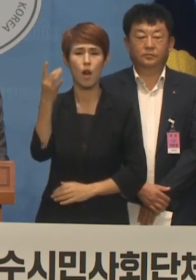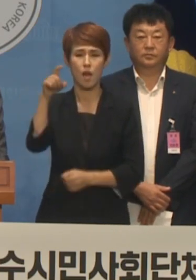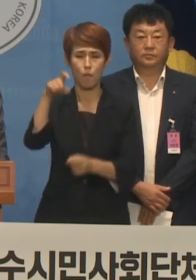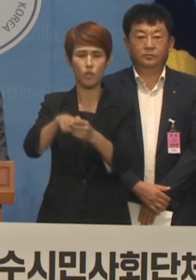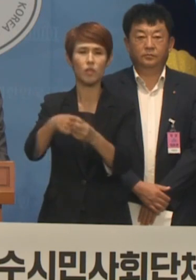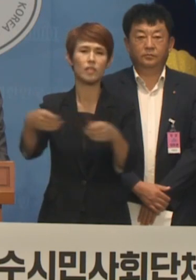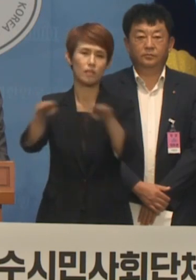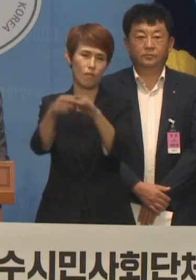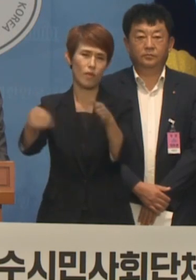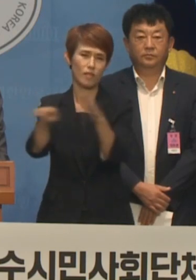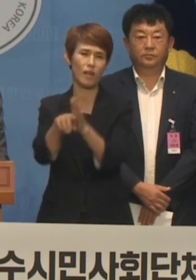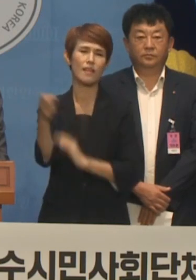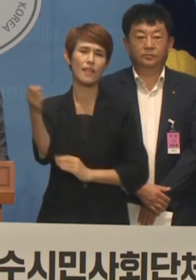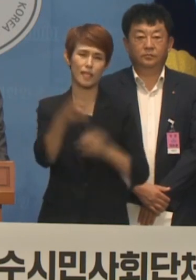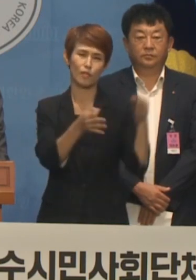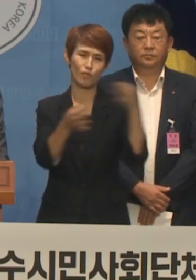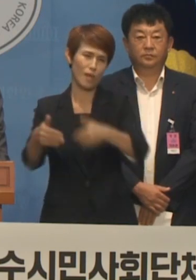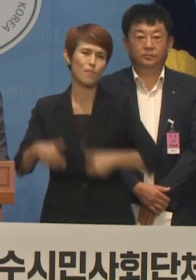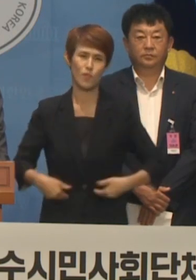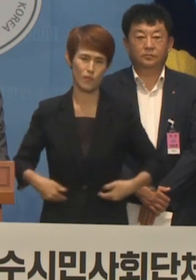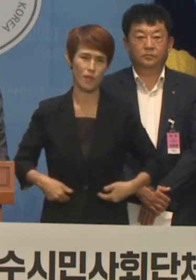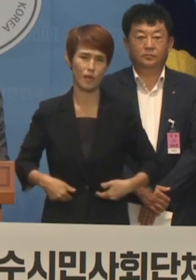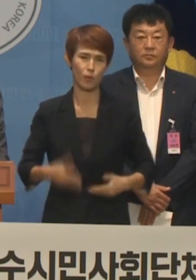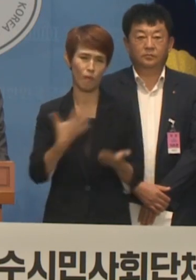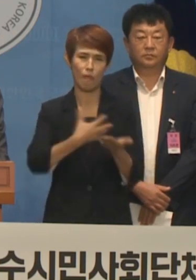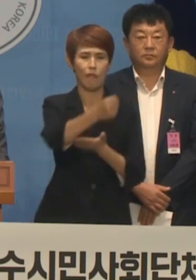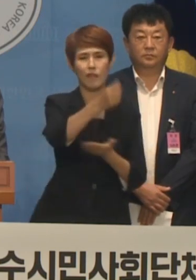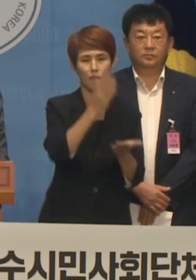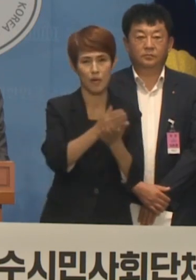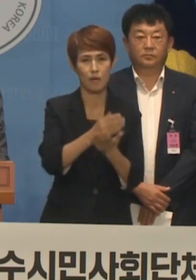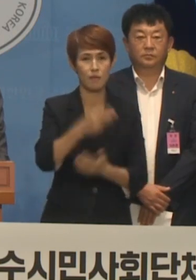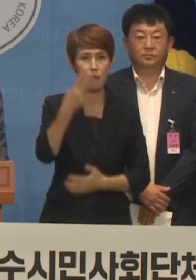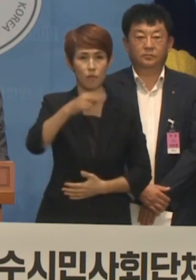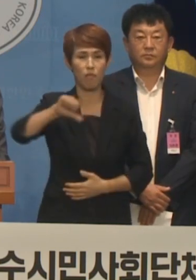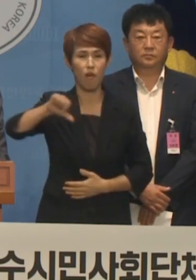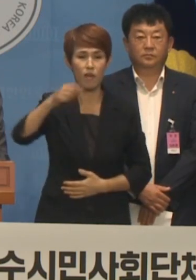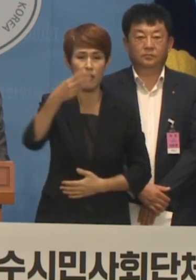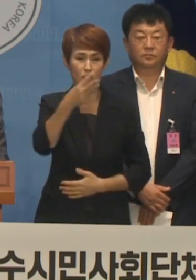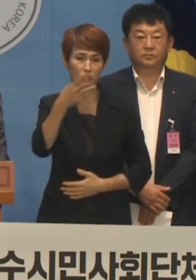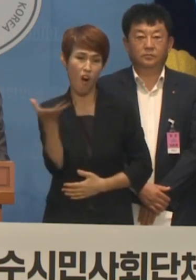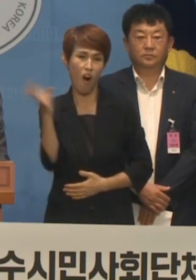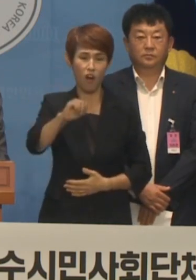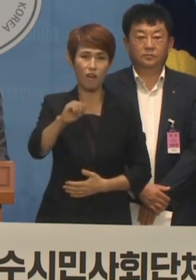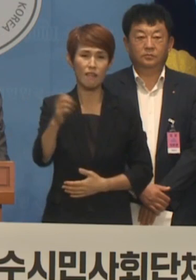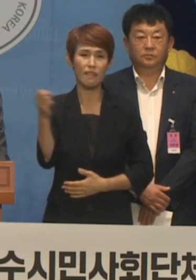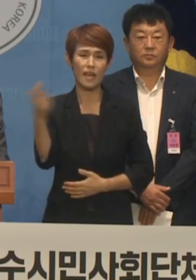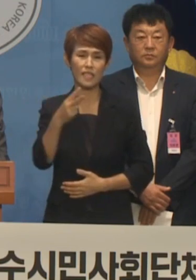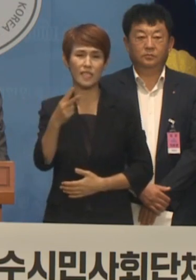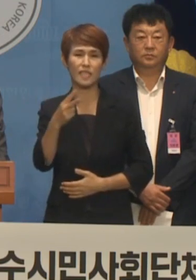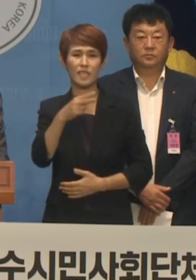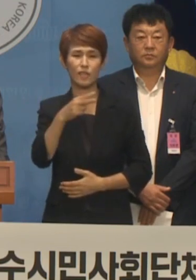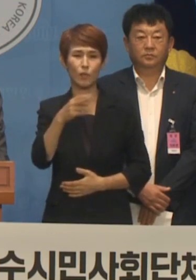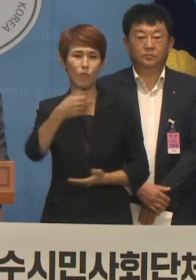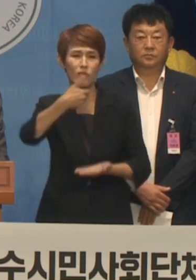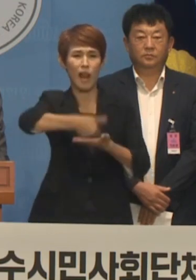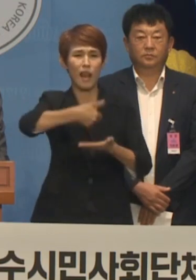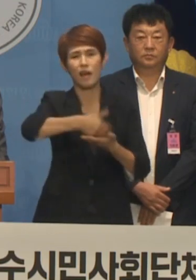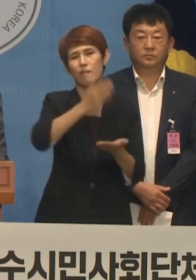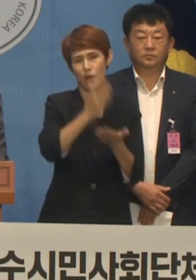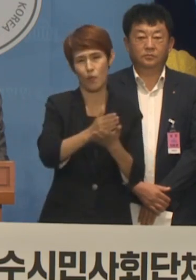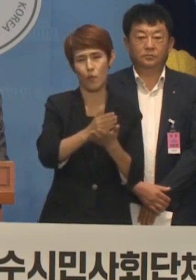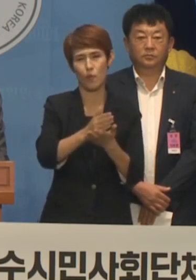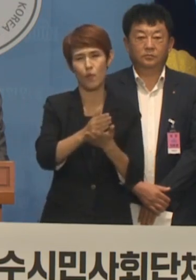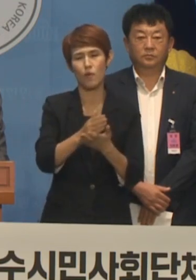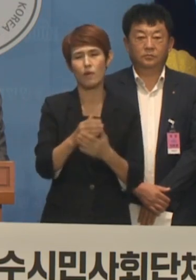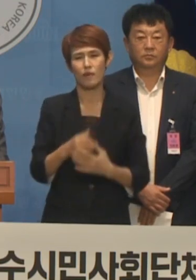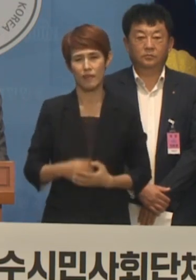위해 재투자되어야 합니다. 이를 통해 3천억 부채 회수가 아닌 3조 이상의 가치를 창출하는 창의적 노력을 다해야